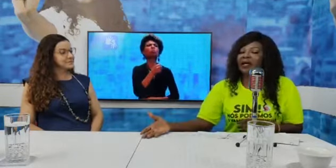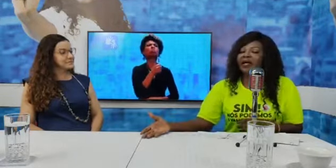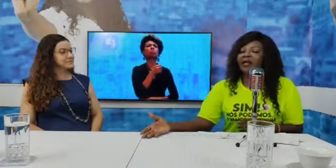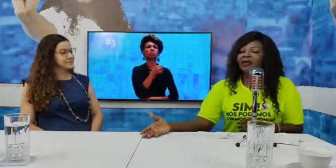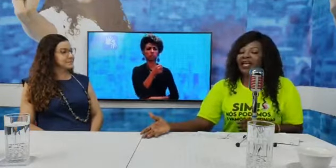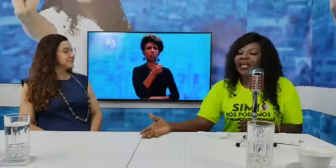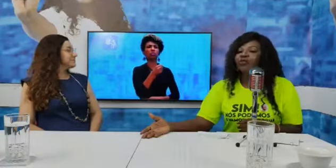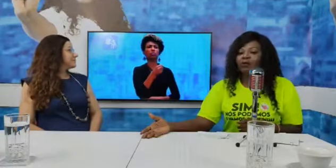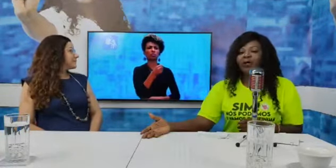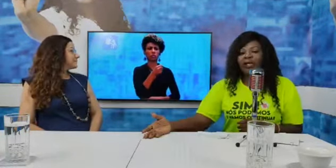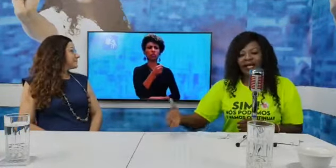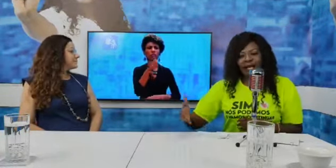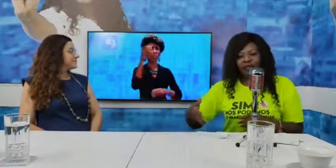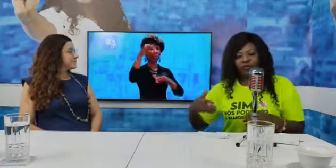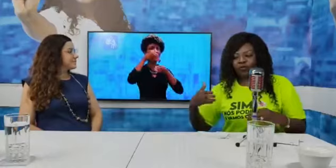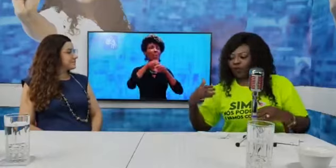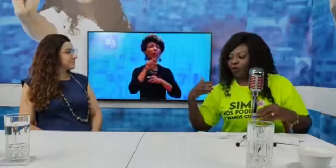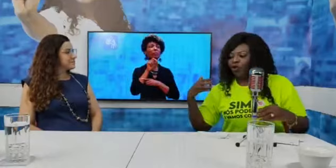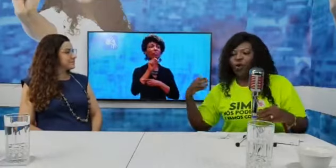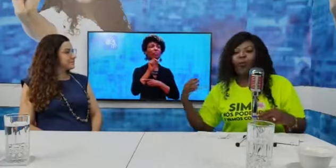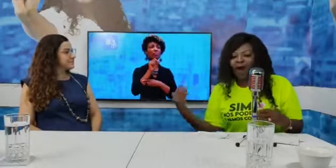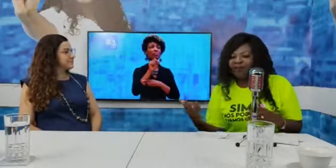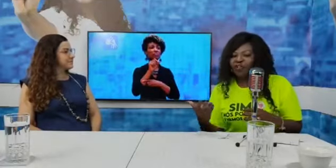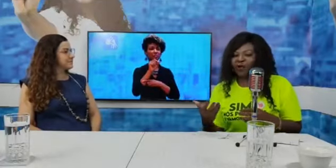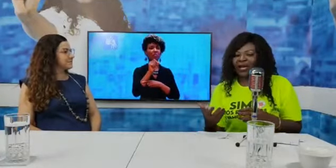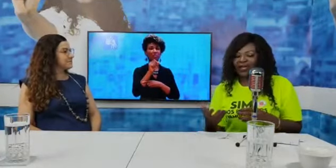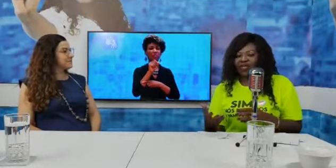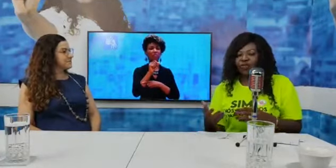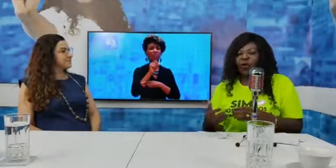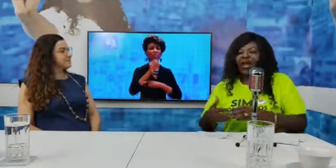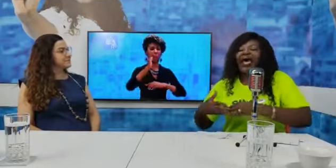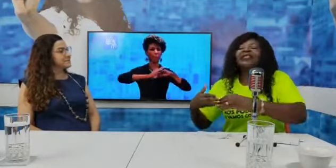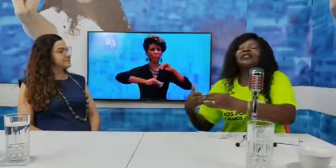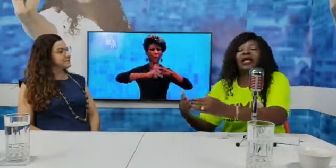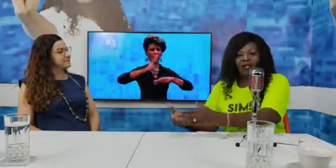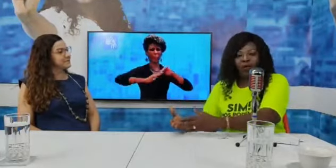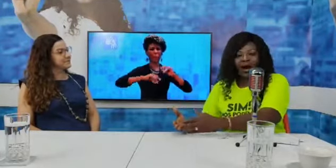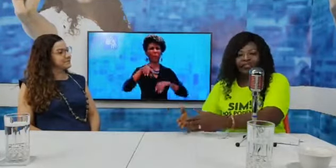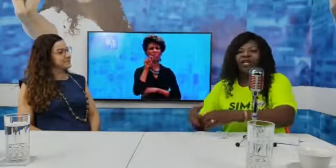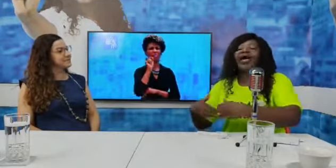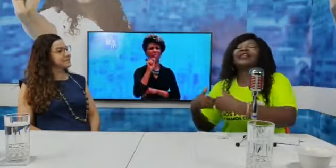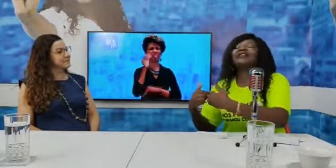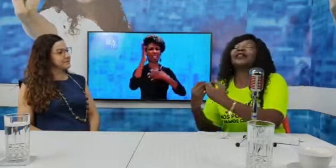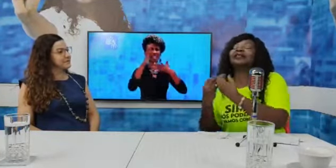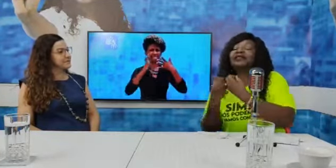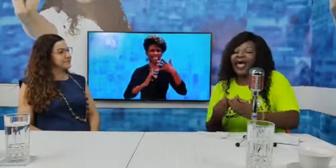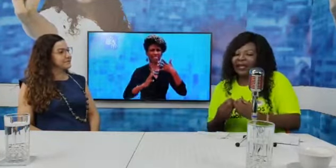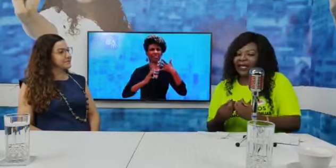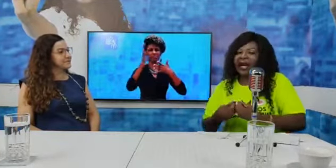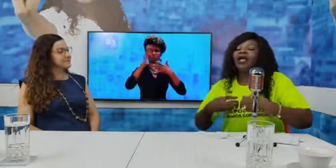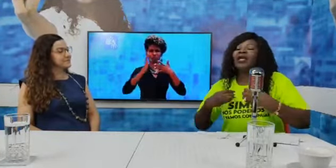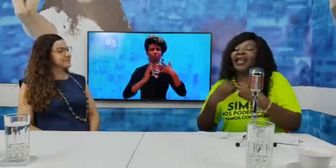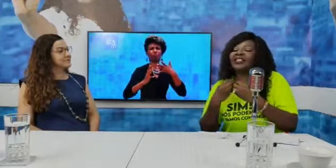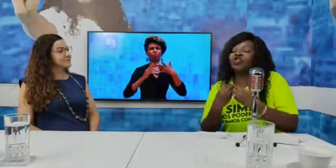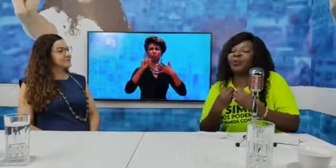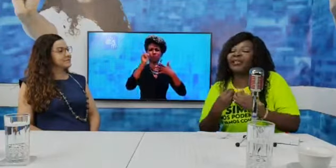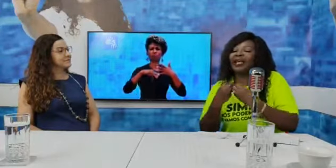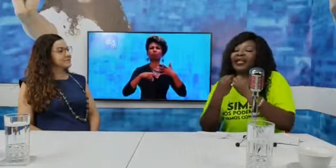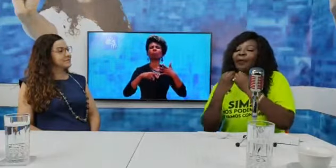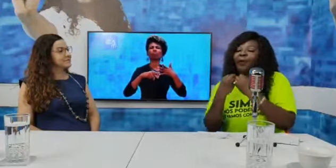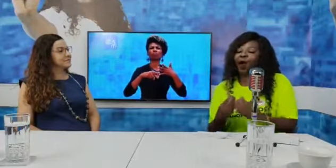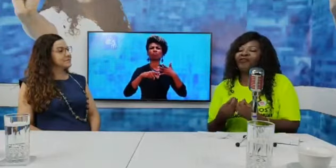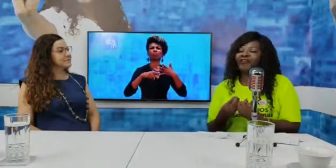inserida dentro do profissionalismo, essa linguagem, essa técnica, que ela seja